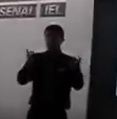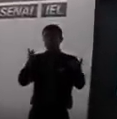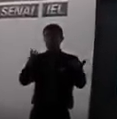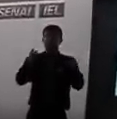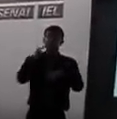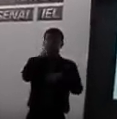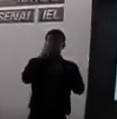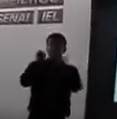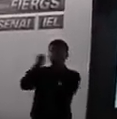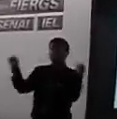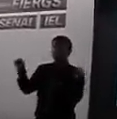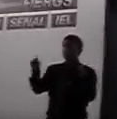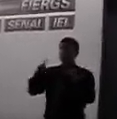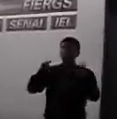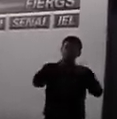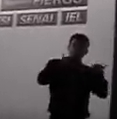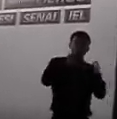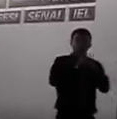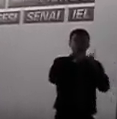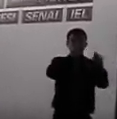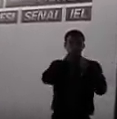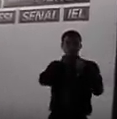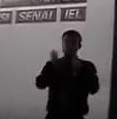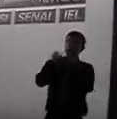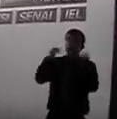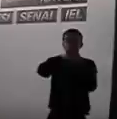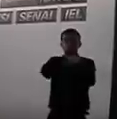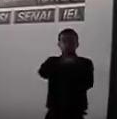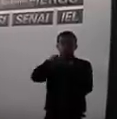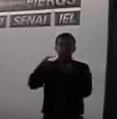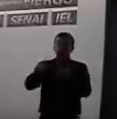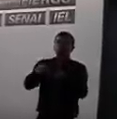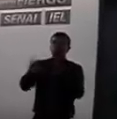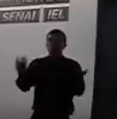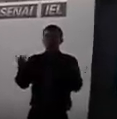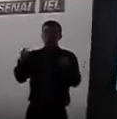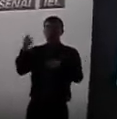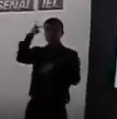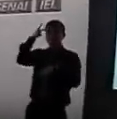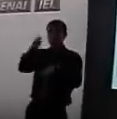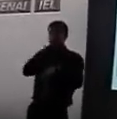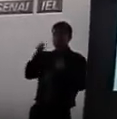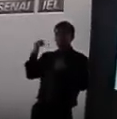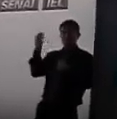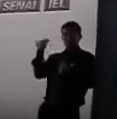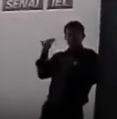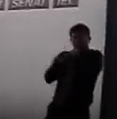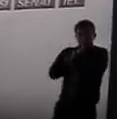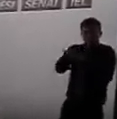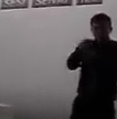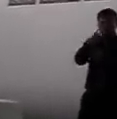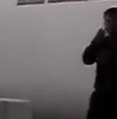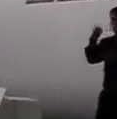As outras secretarias não divulgam o número de contratação ainda. Porque São Paulo também não começou a divulgar quando começou a incluir, que foi mais ou